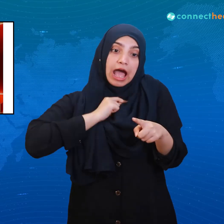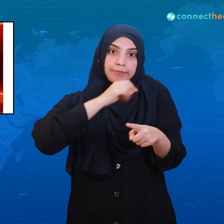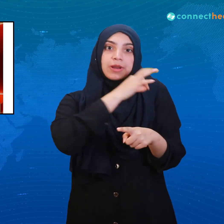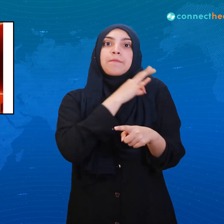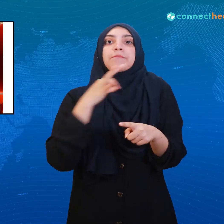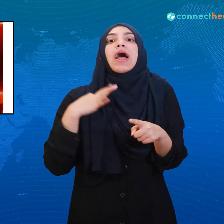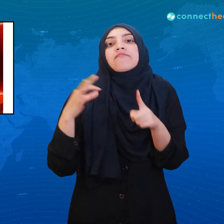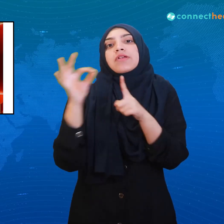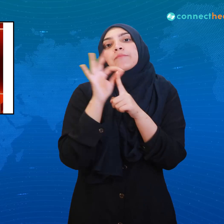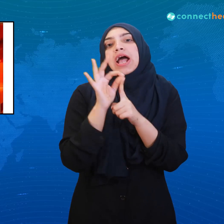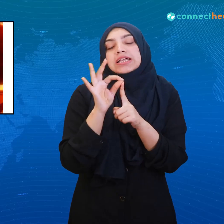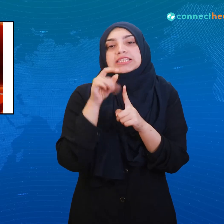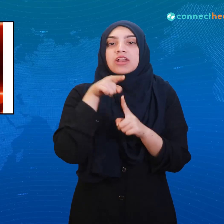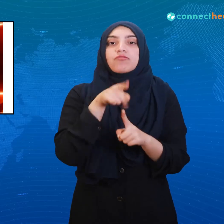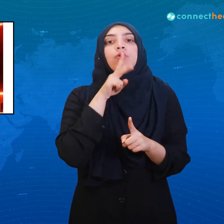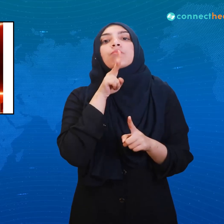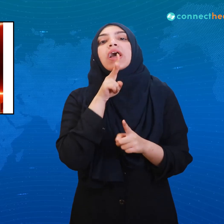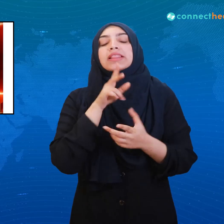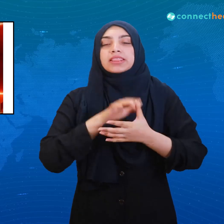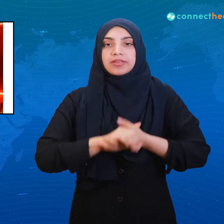जनाब स्पीकर,